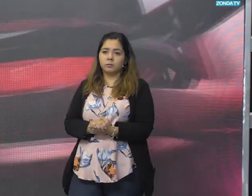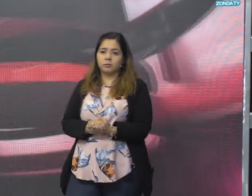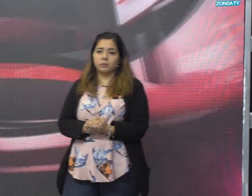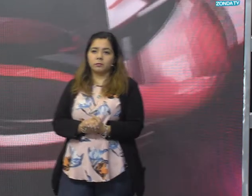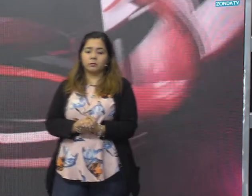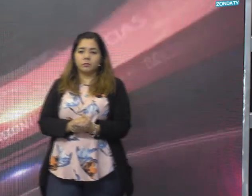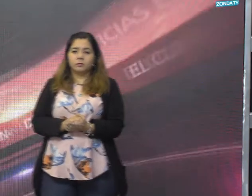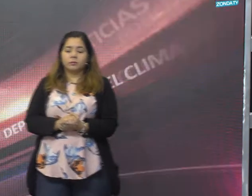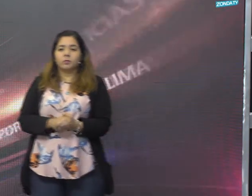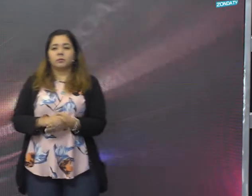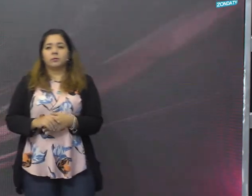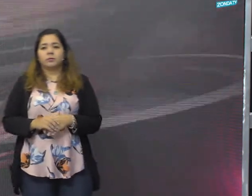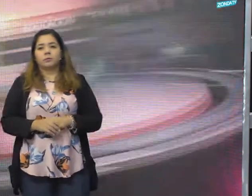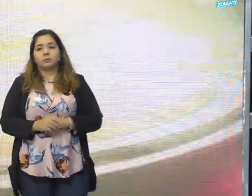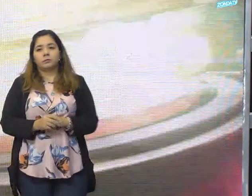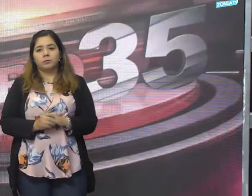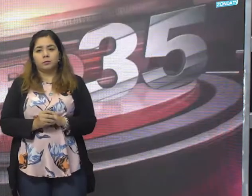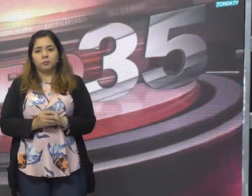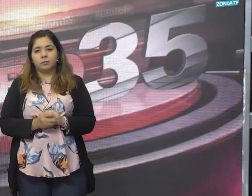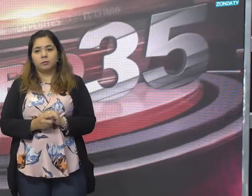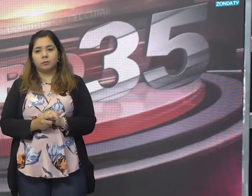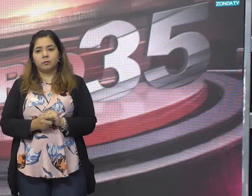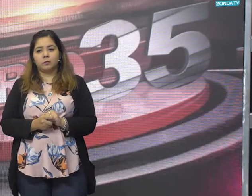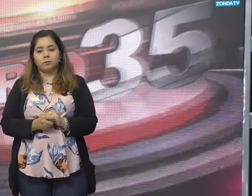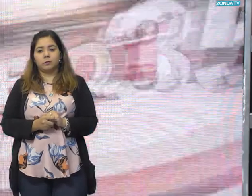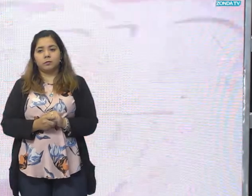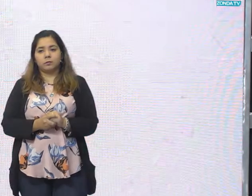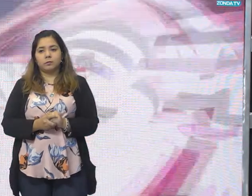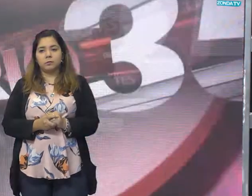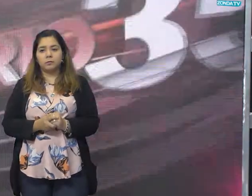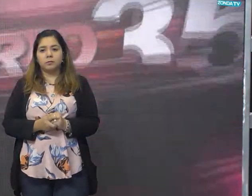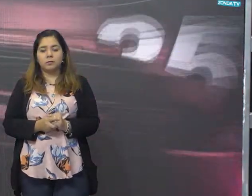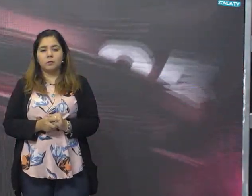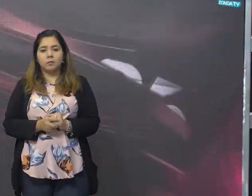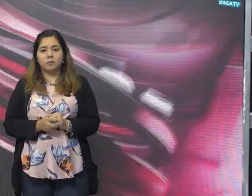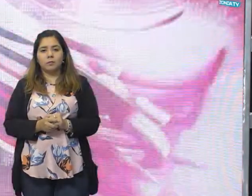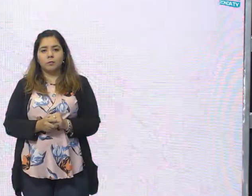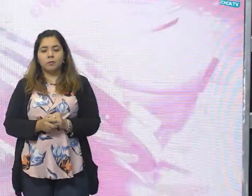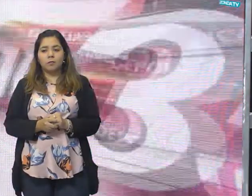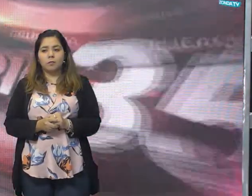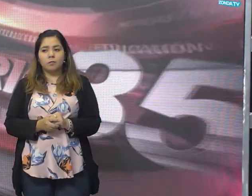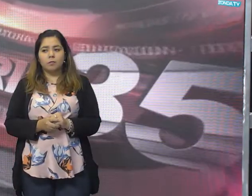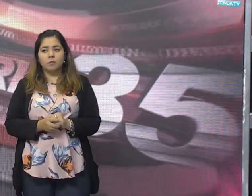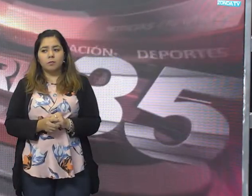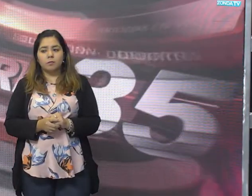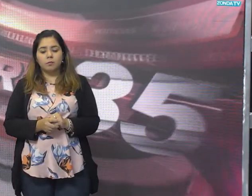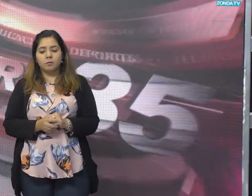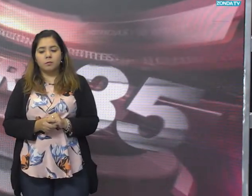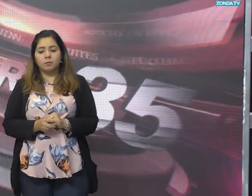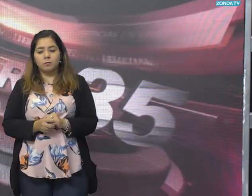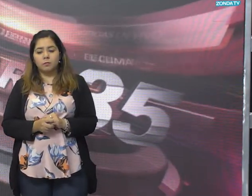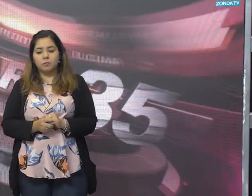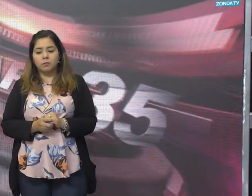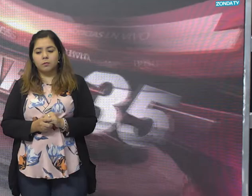reunión, prácticamente el 80% de la gastronomía en San Juan, y donde se tomaron algunas determinaciones, me pusieron a ver cómo